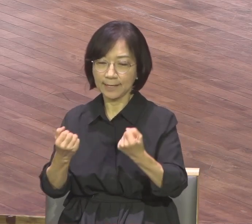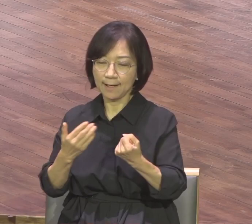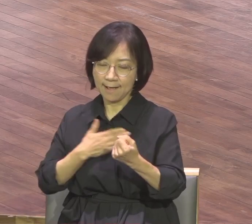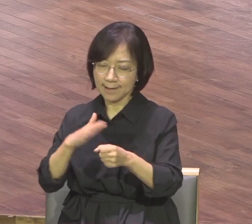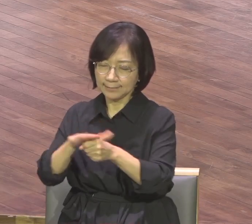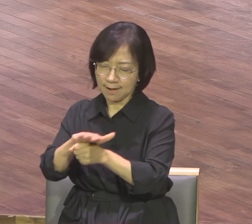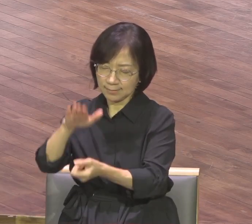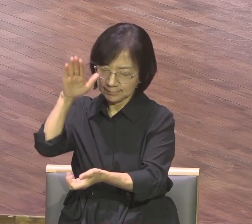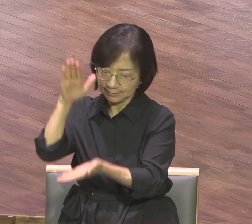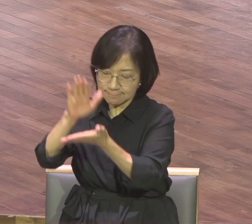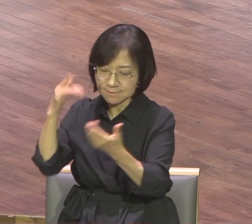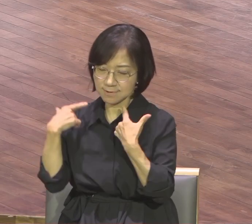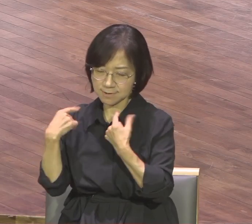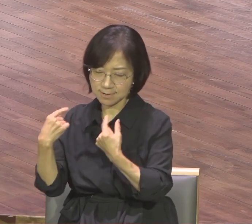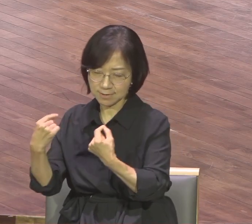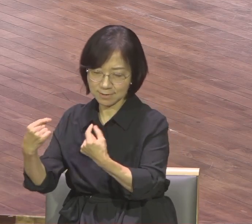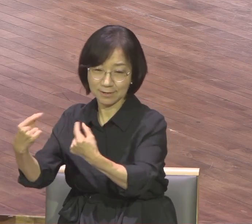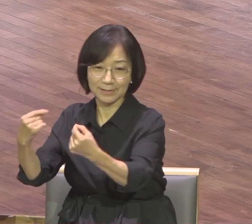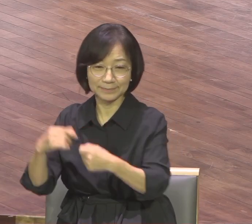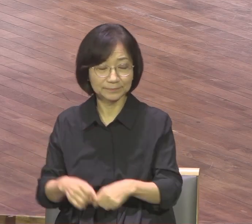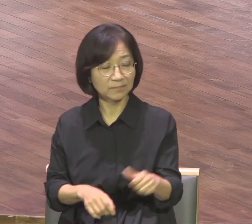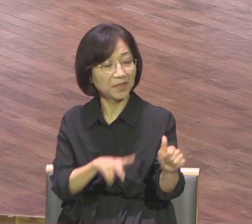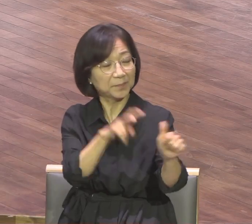그대로 있어.